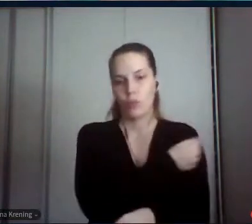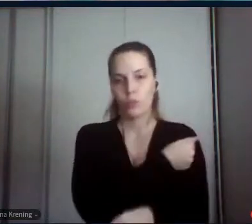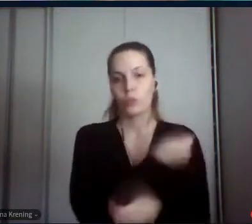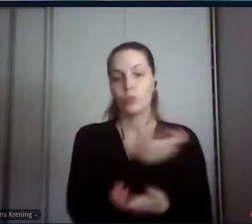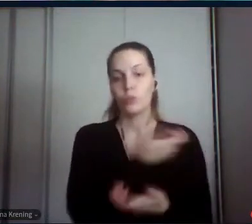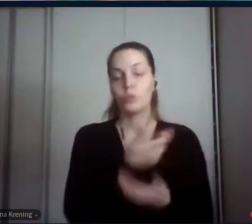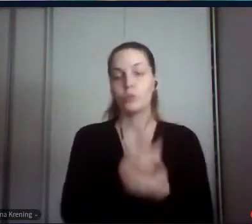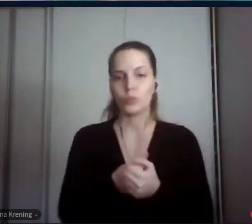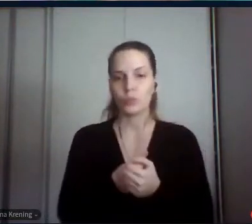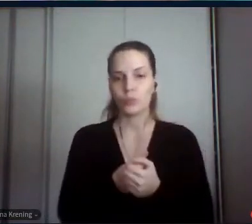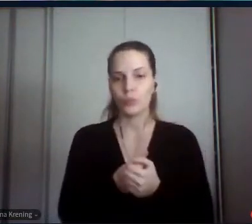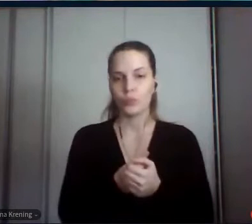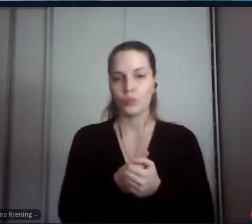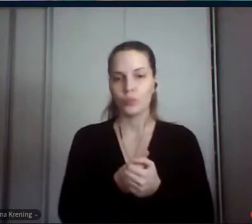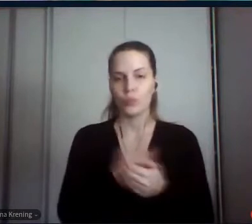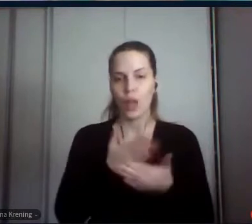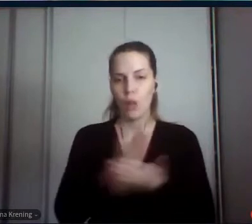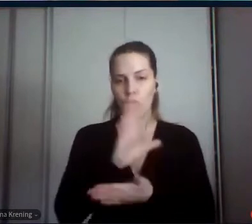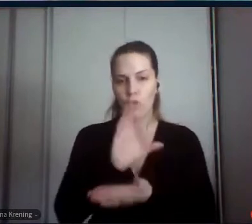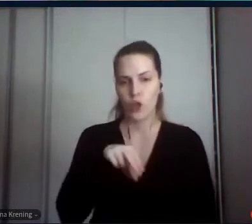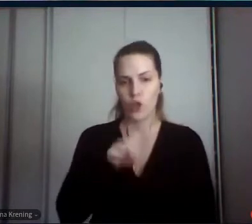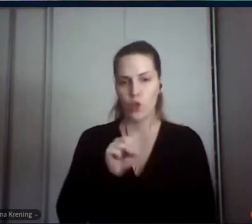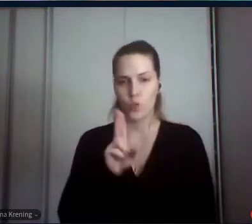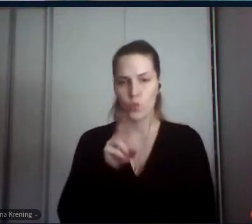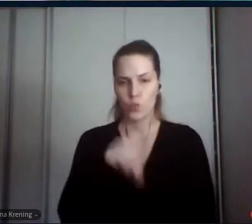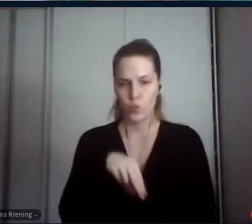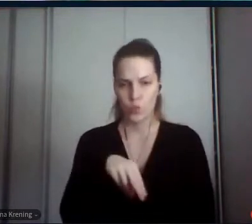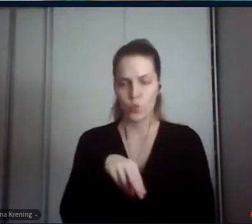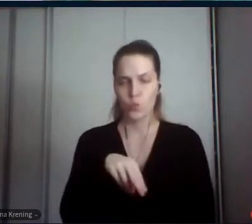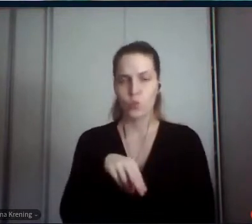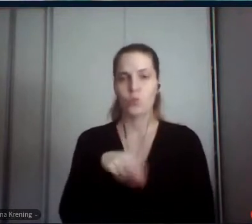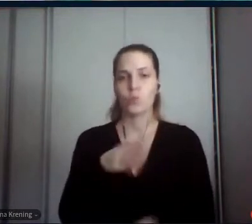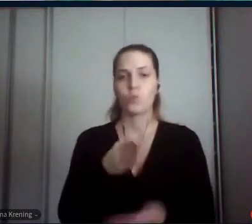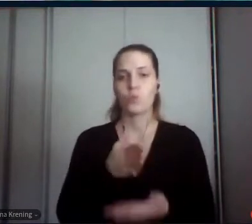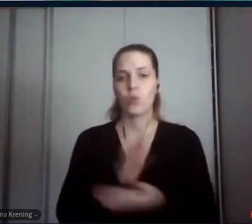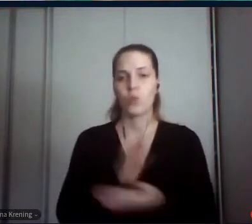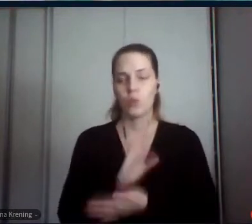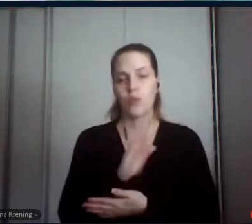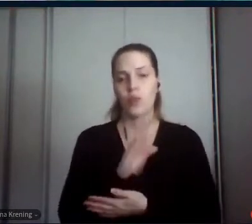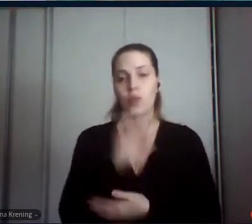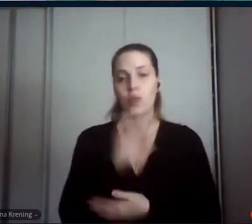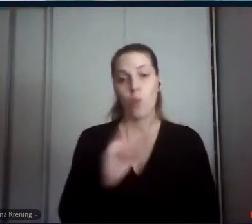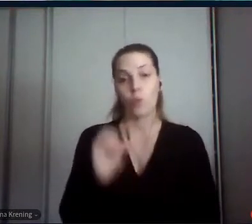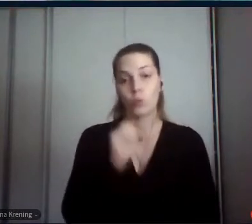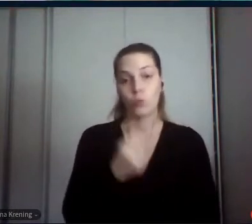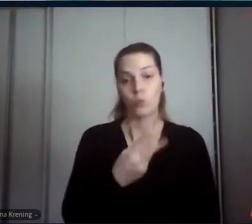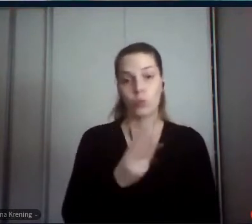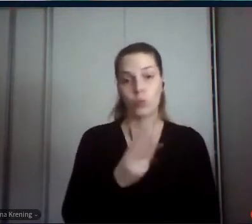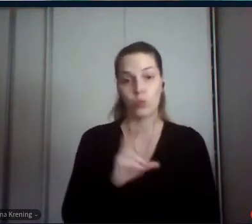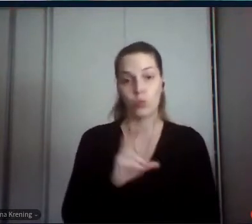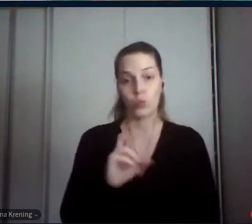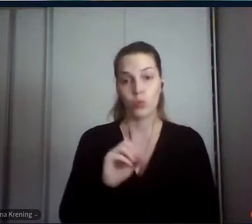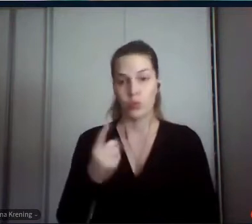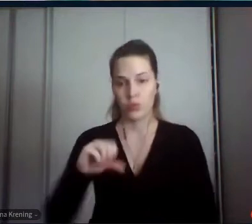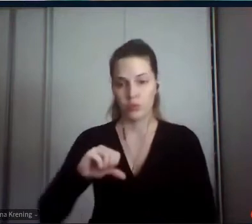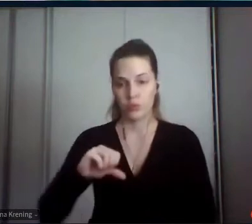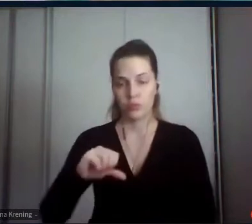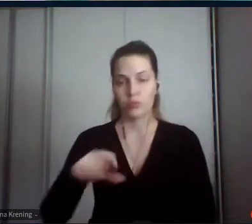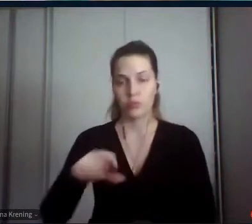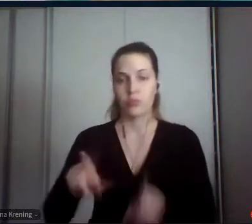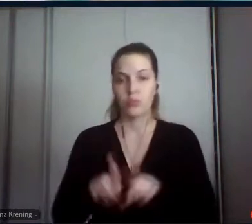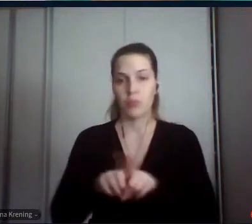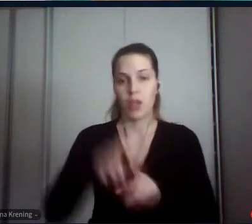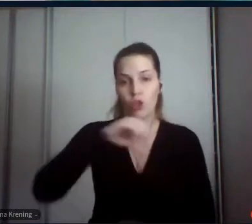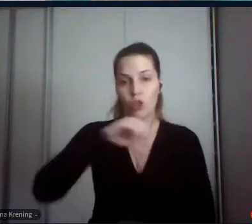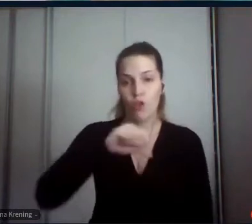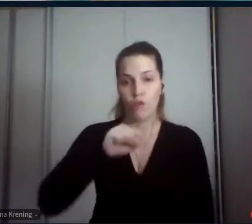pelo Consum, foi atualizada em outubro de 2019, e também consta no item 9.7 do